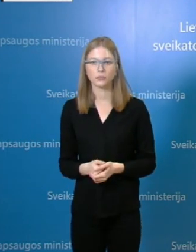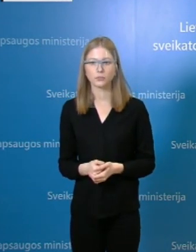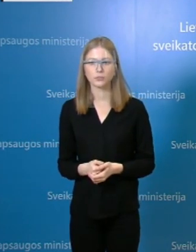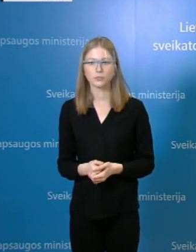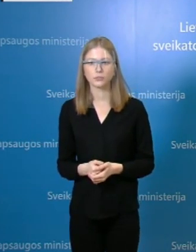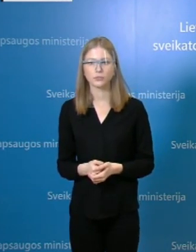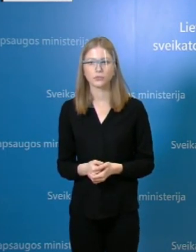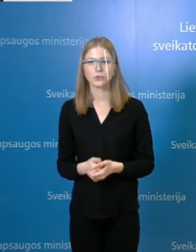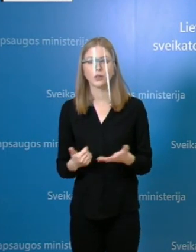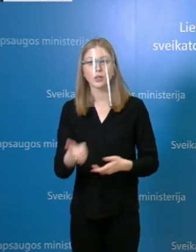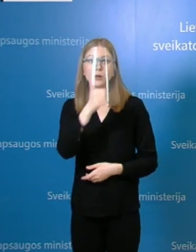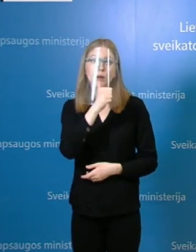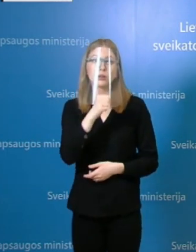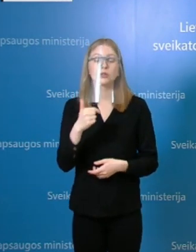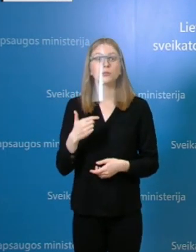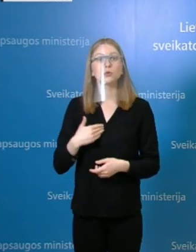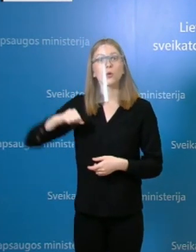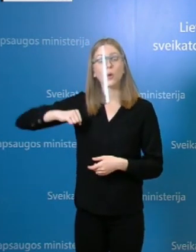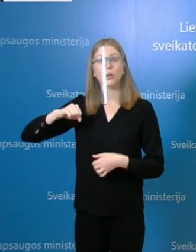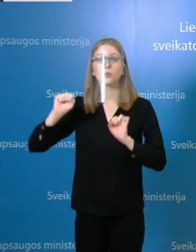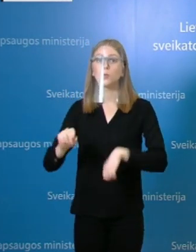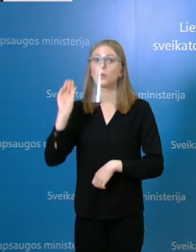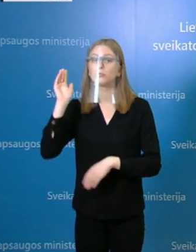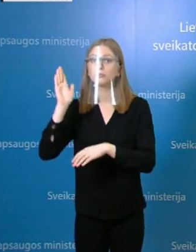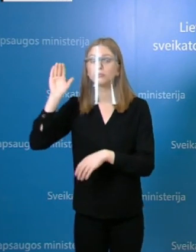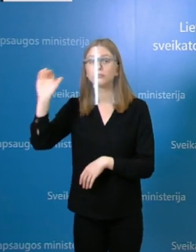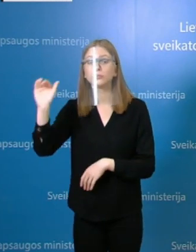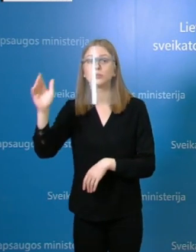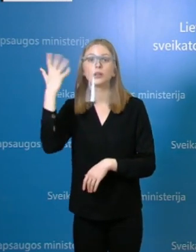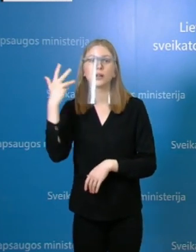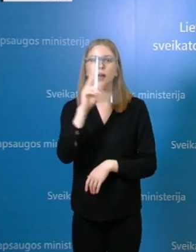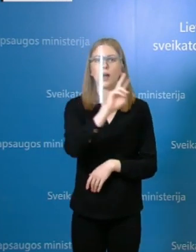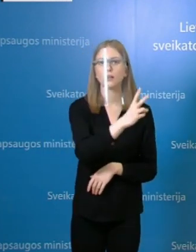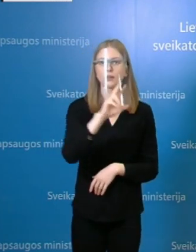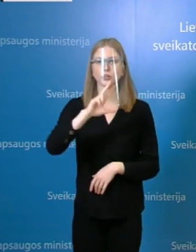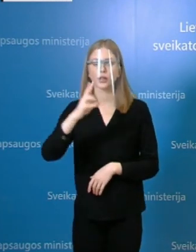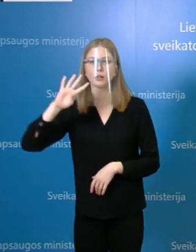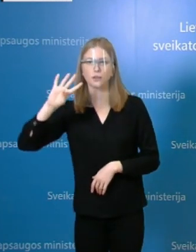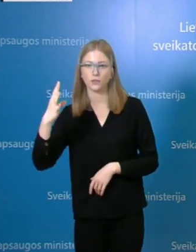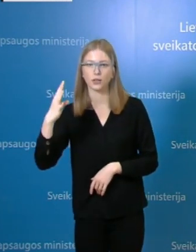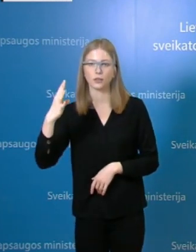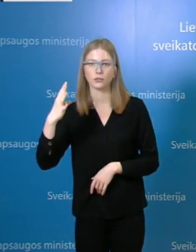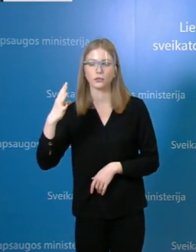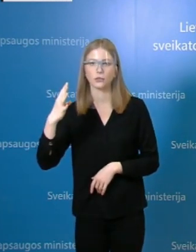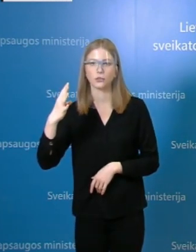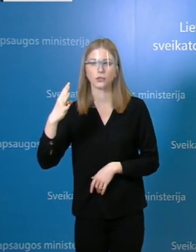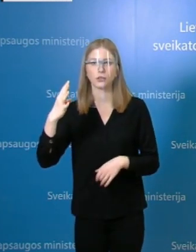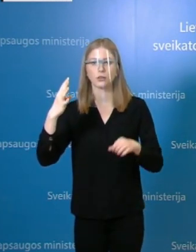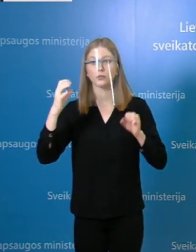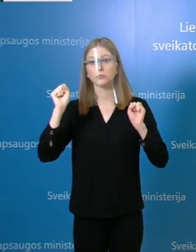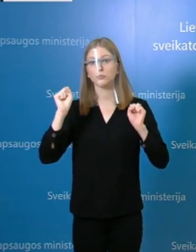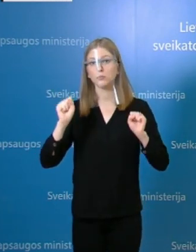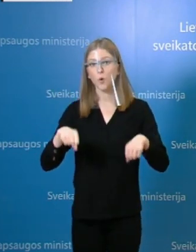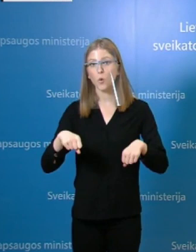bus galima pasiekti mūsų kolegas. Tai yra pirmadieniais, antradieniais, trečiadieniais ir ketvirtadieniais bus galima